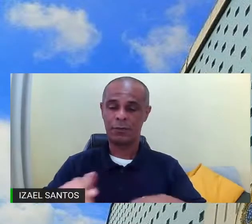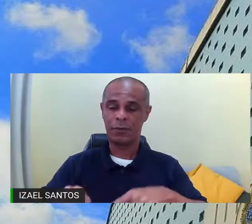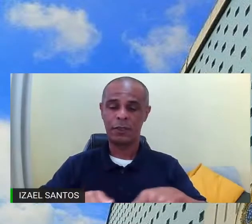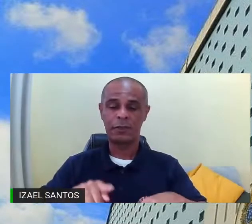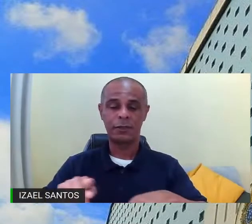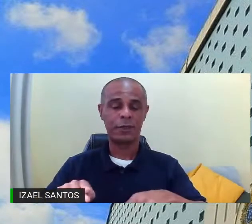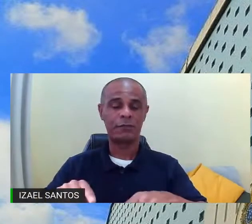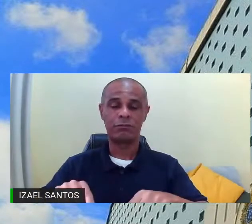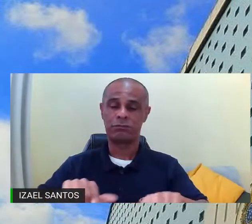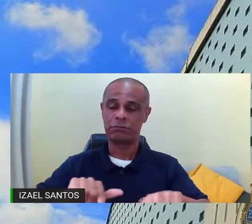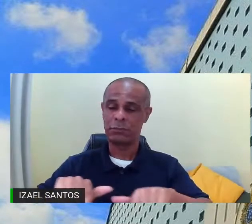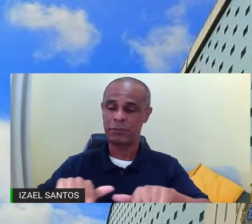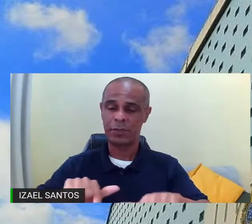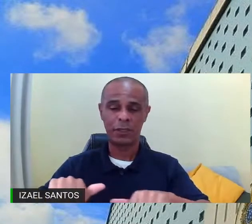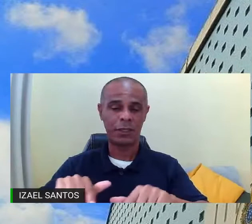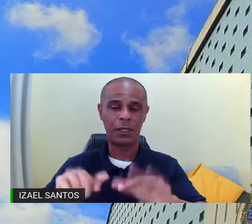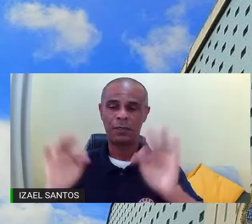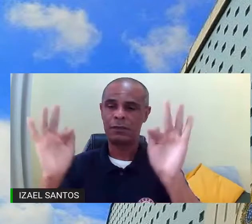feliz, tanto quanto possível.